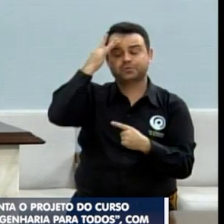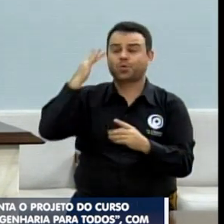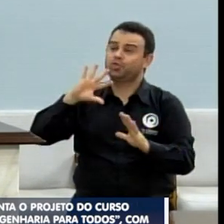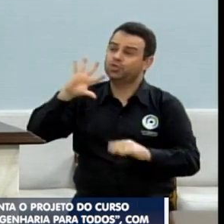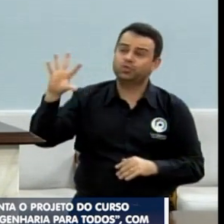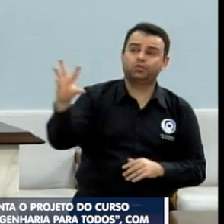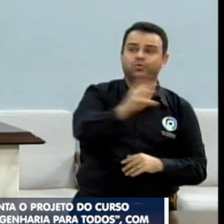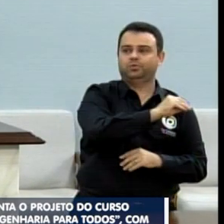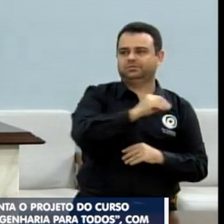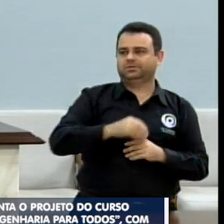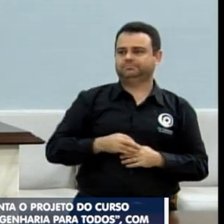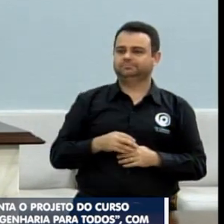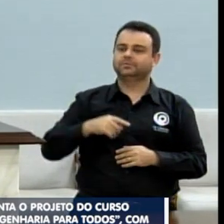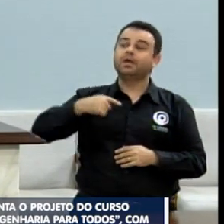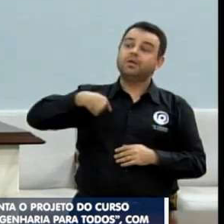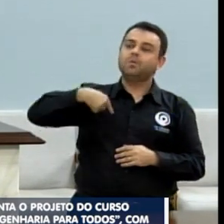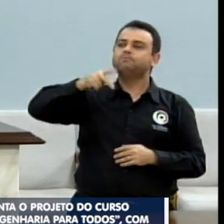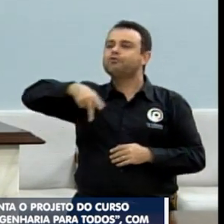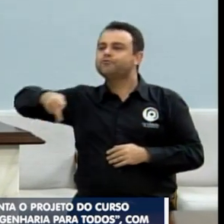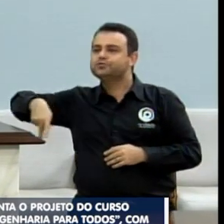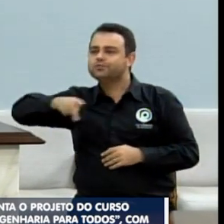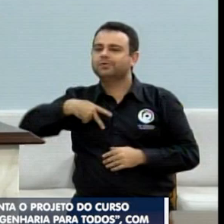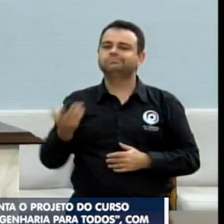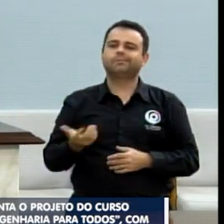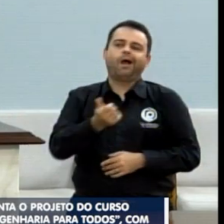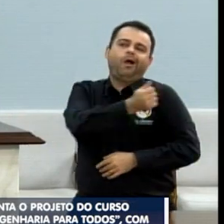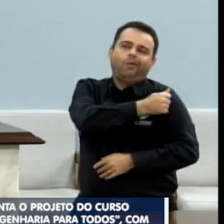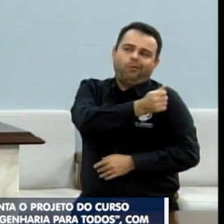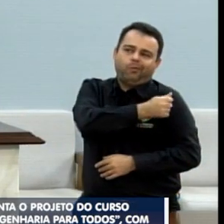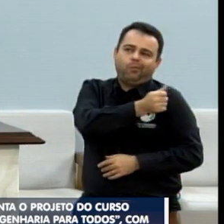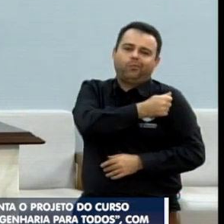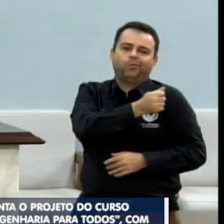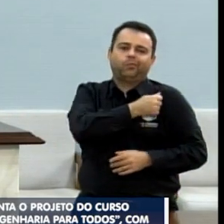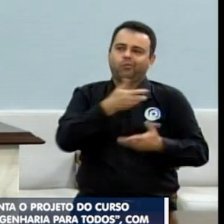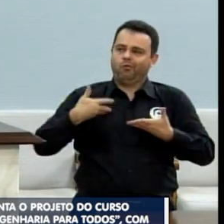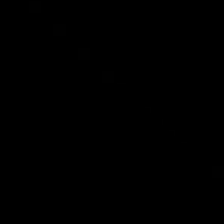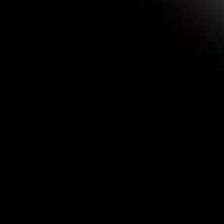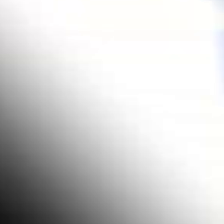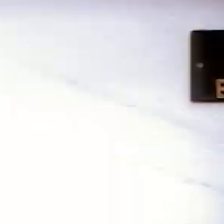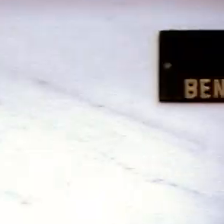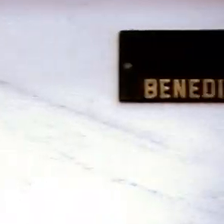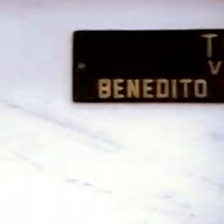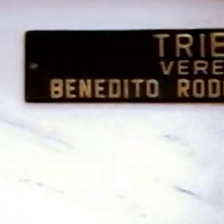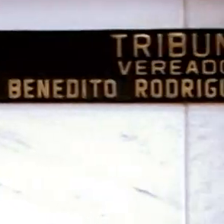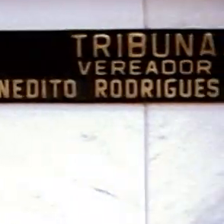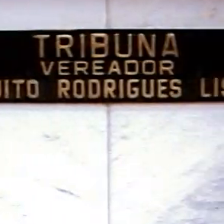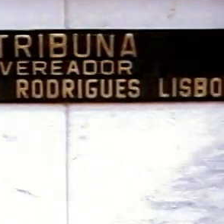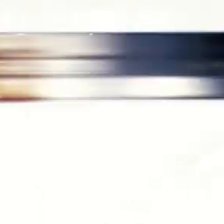alunos e professores, agradecemos pela oportunidade. Muito obrigada.